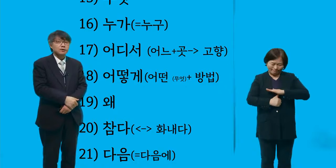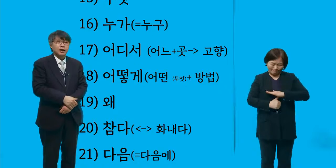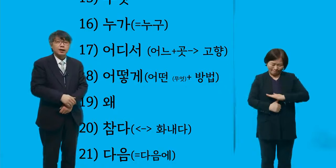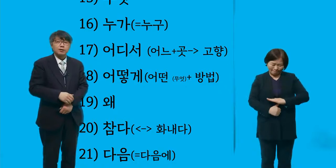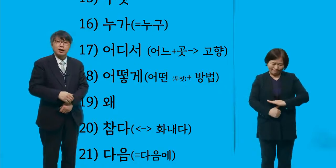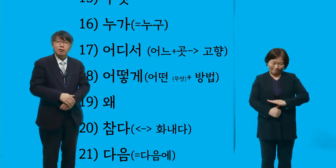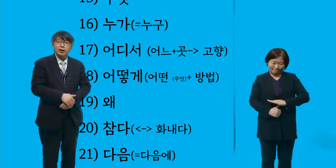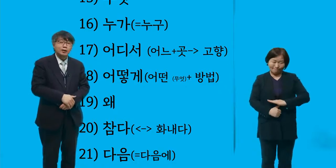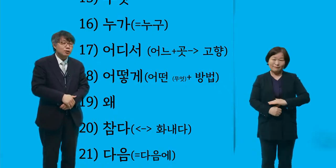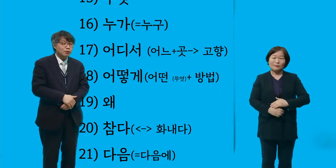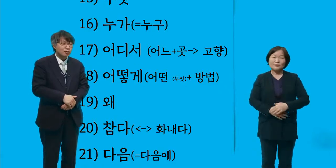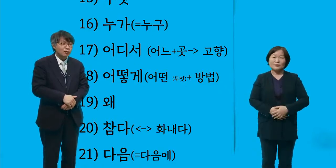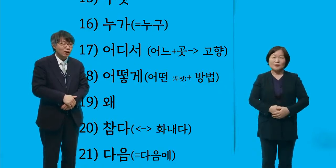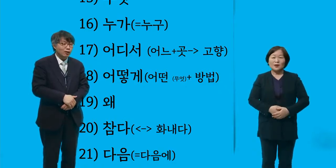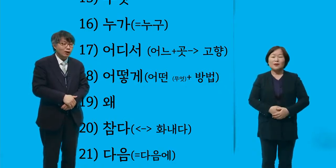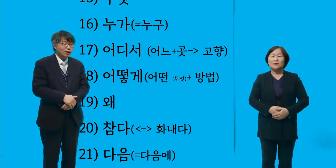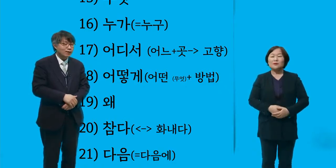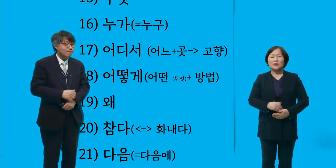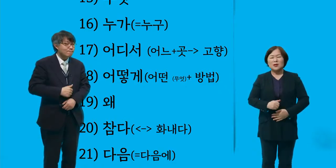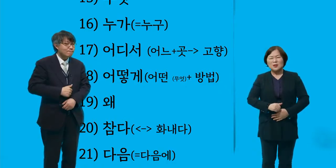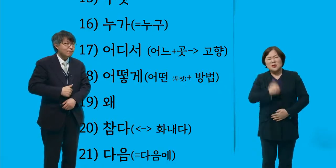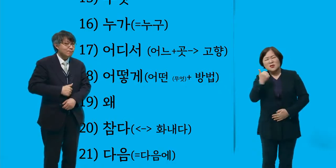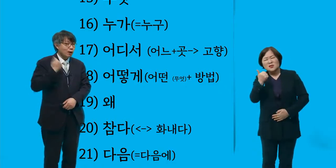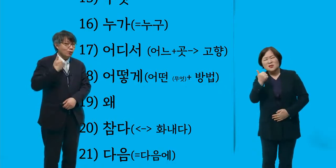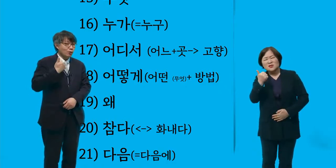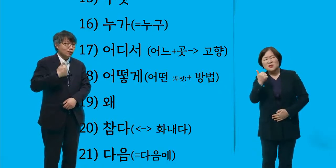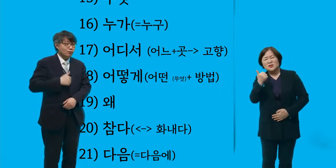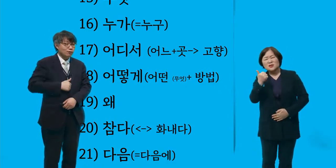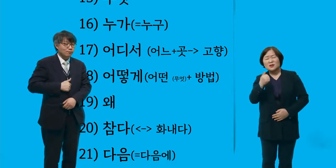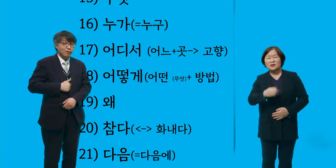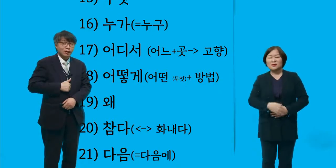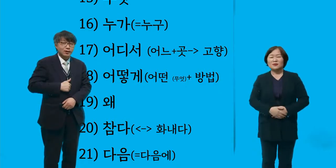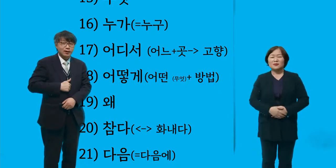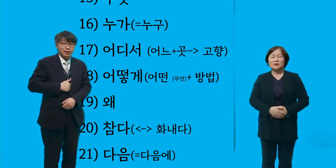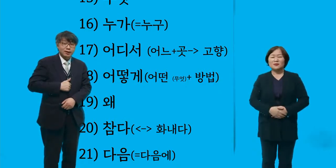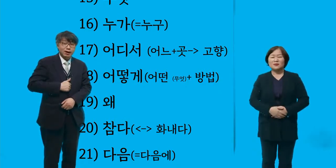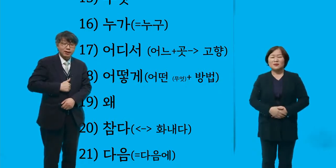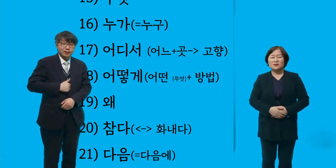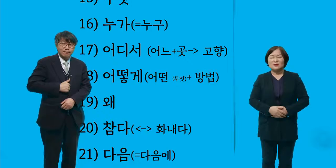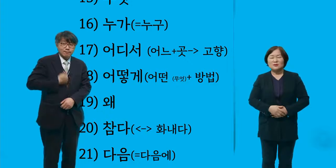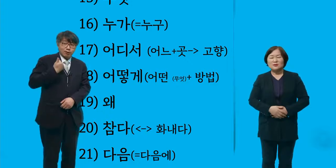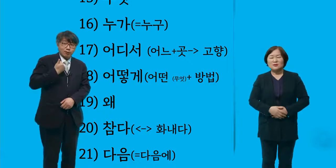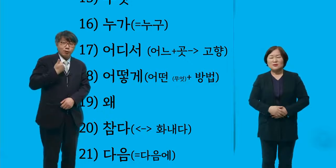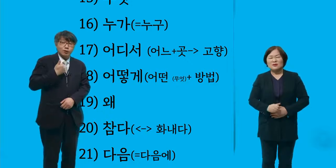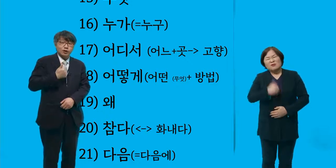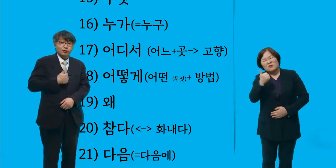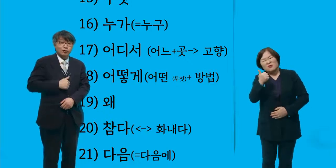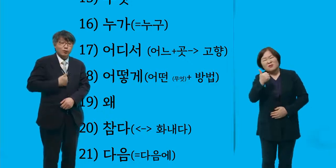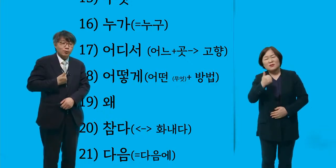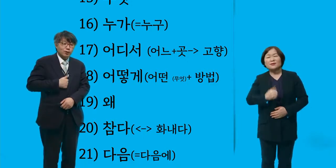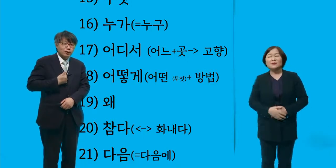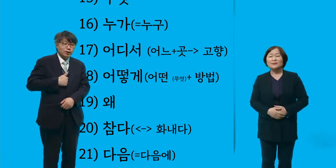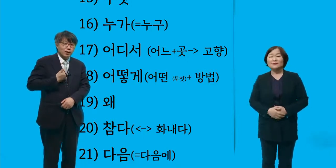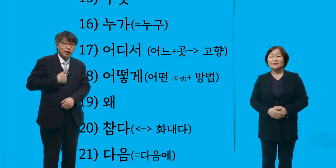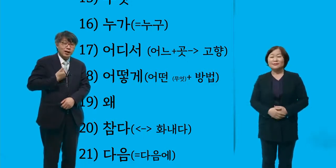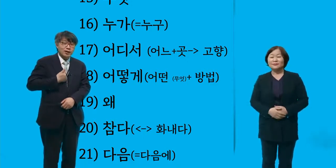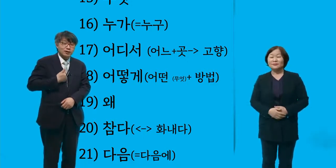자, 화내다부터 먼저 배워볼까요? 화내다. 확 올라오는 거고요. 뭐가 이렇게 탁 올라오면 이게